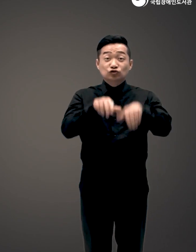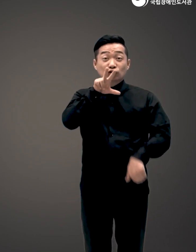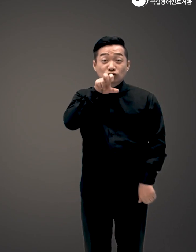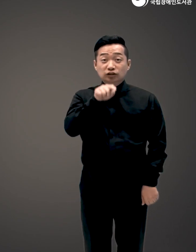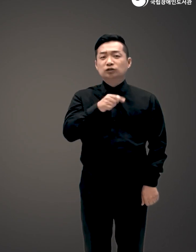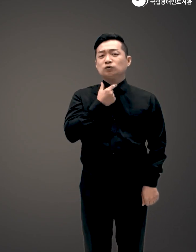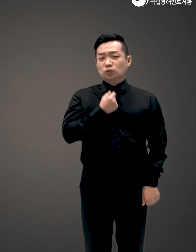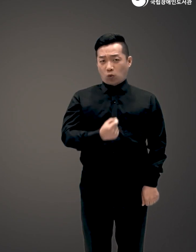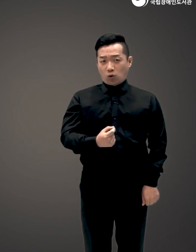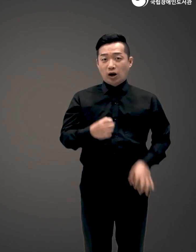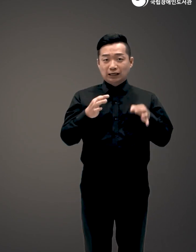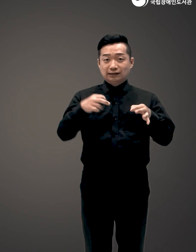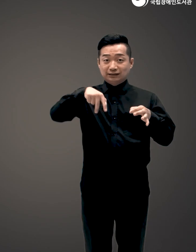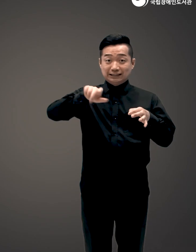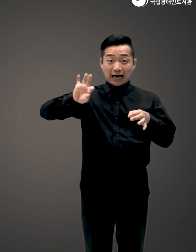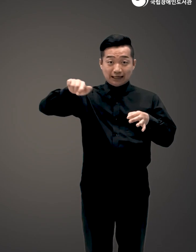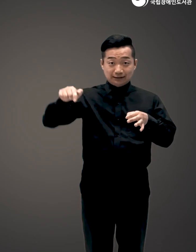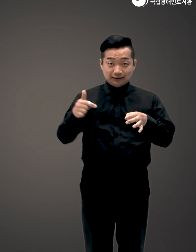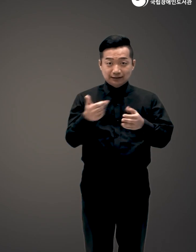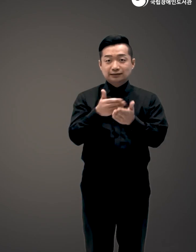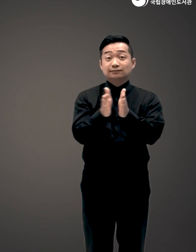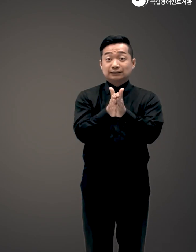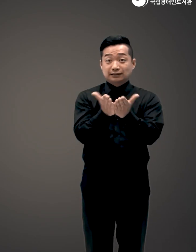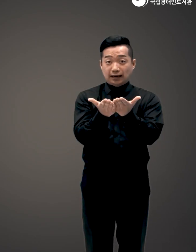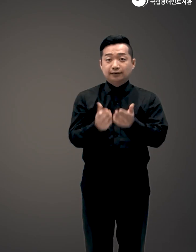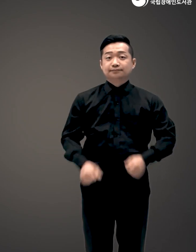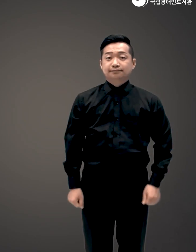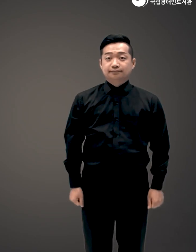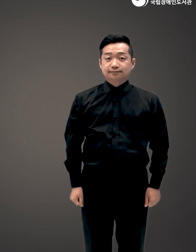두더지의 소원. 김상근 그림책.